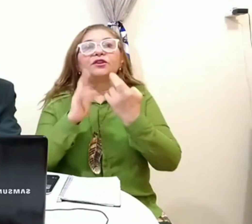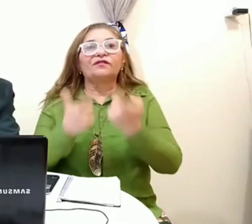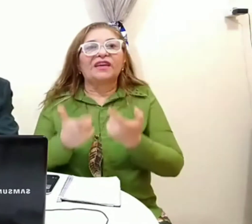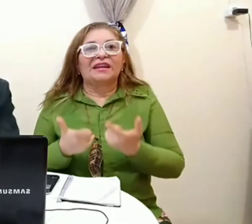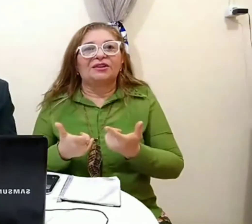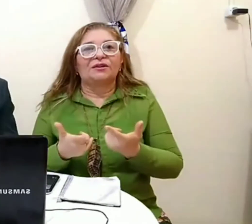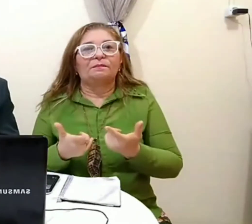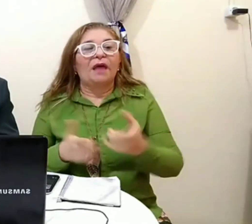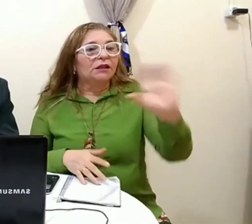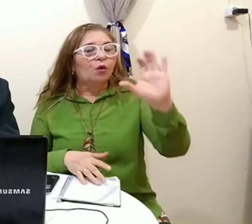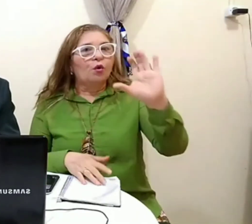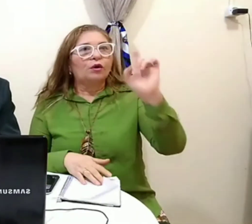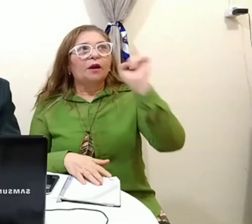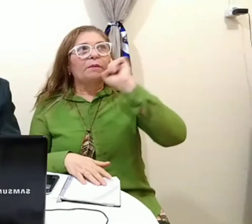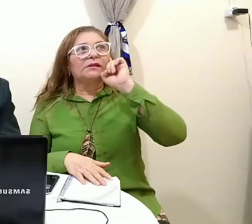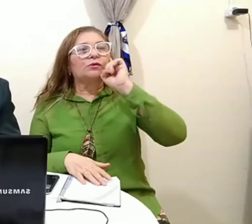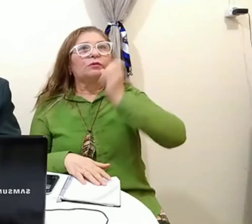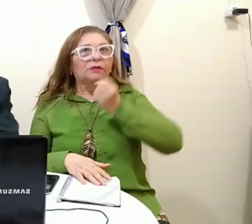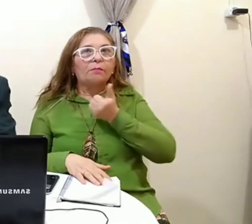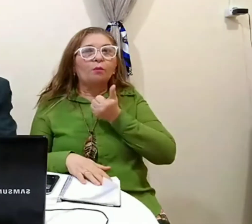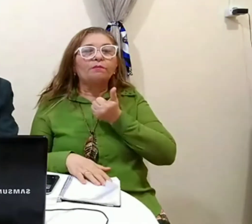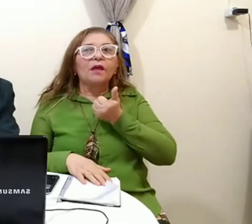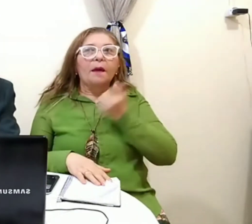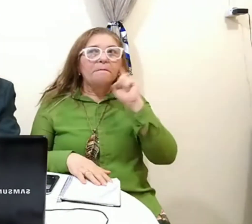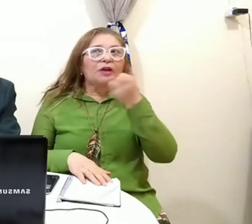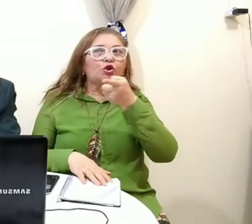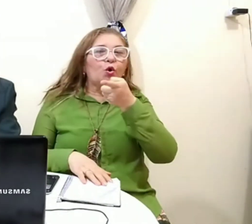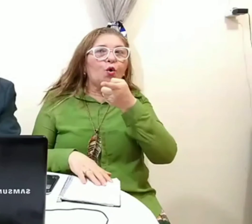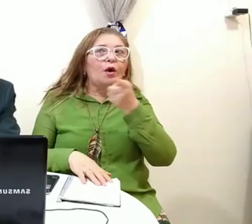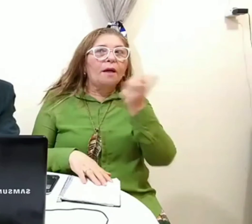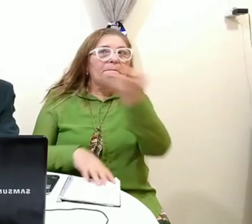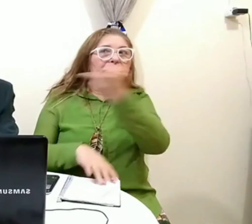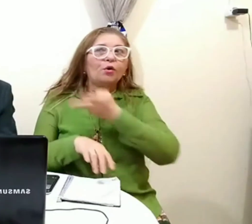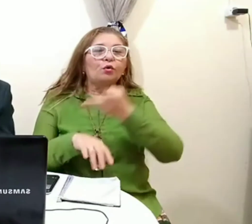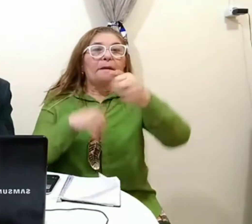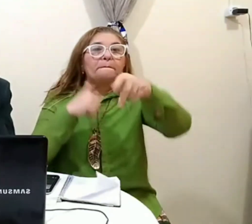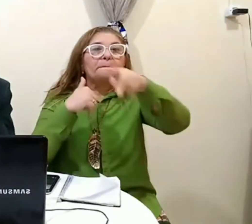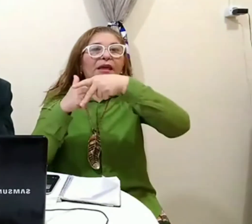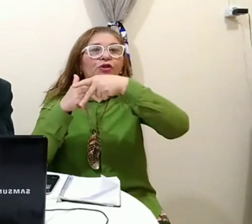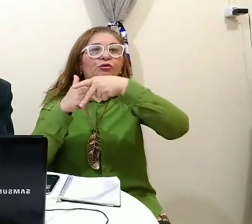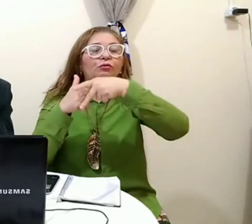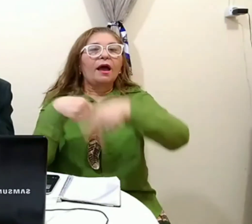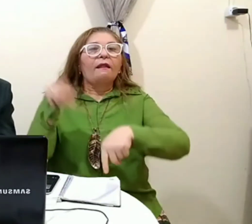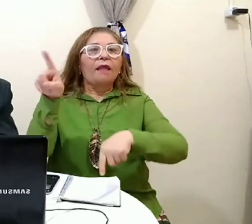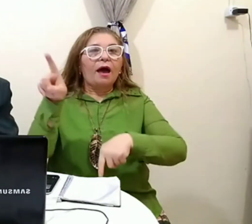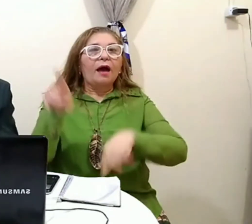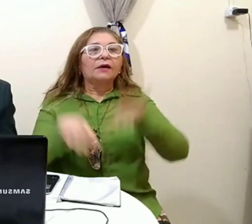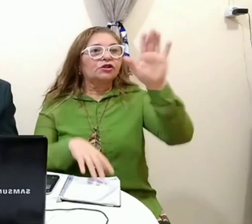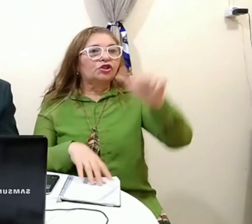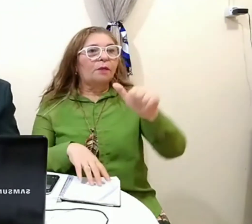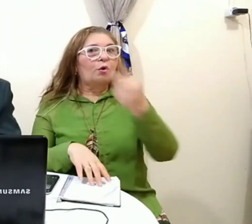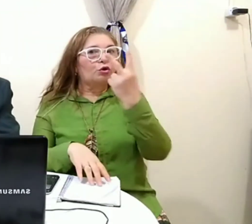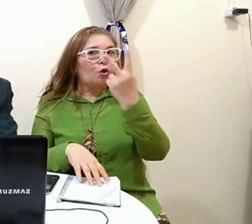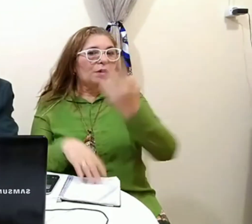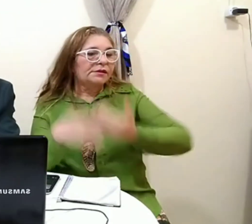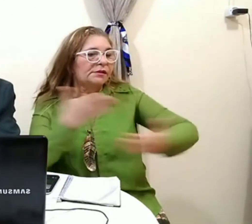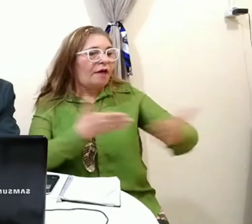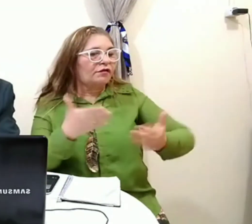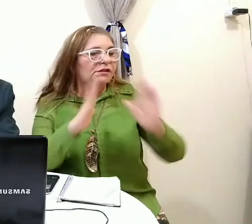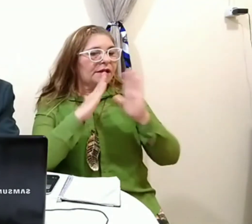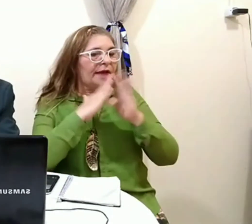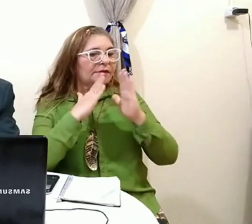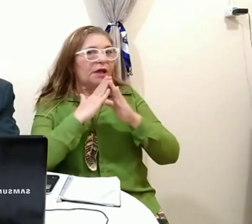tomou providências e ele mandou então procurar Simão Pedro. Diz que ele chamou 2 dos seus domésticos